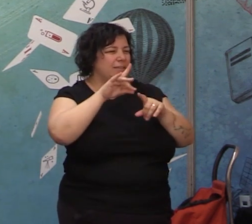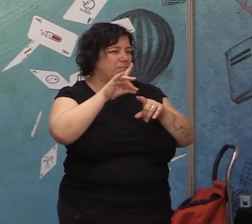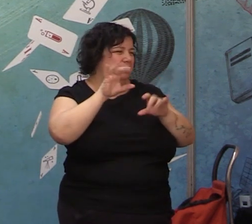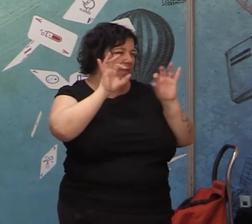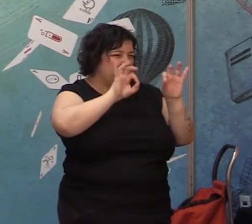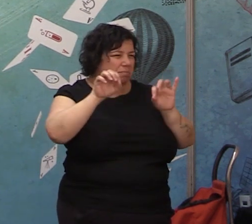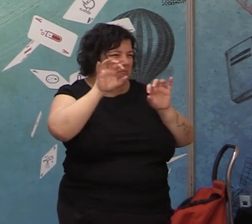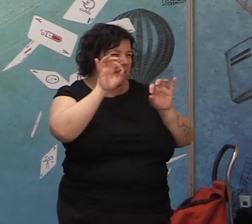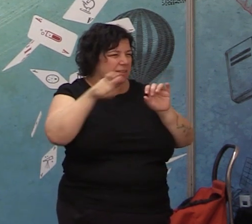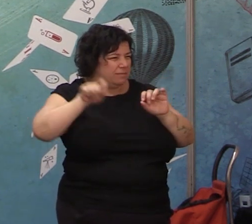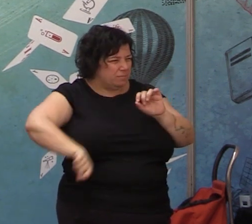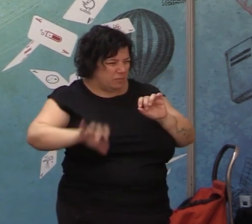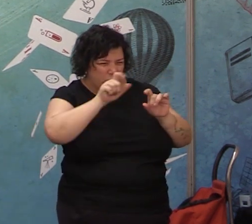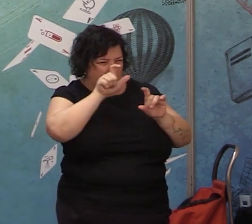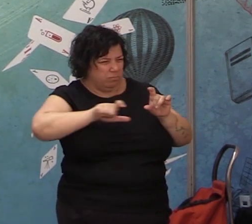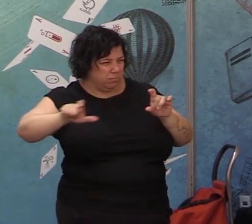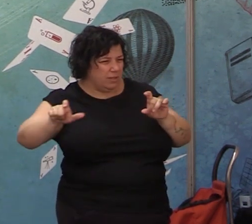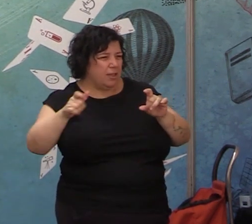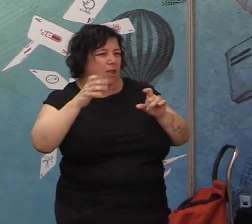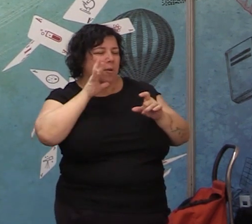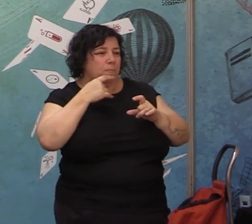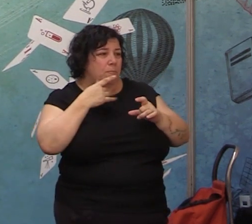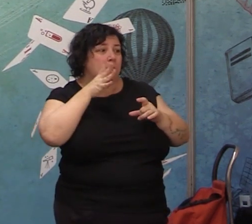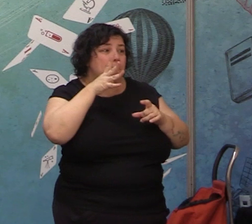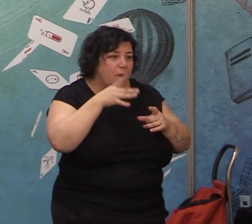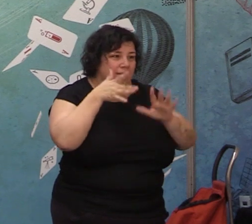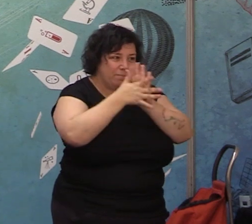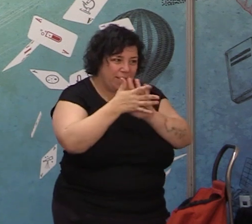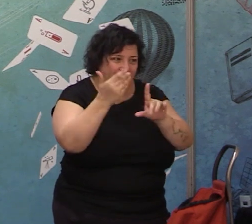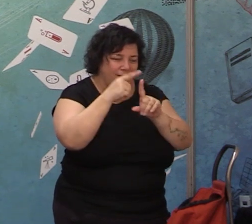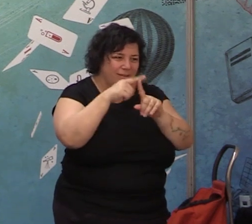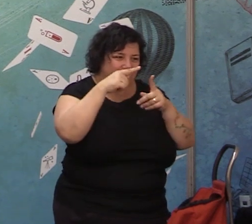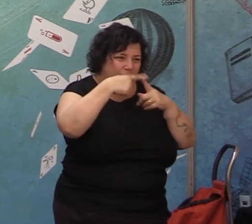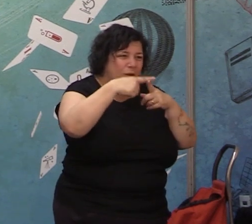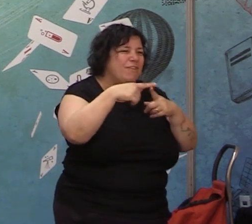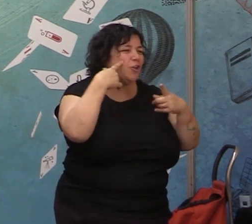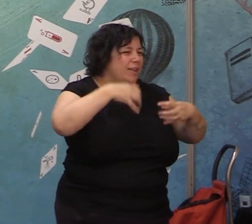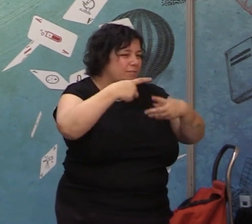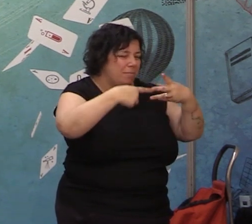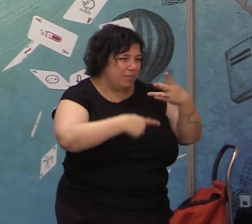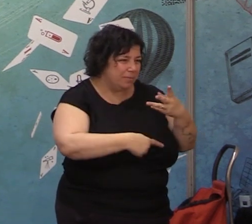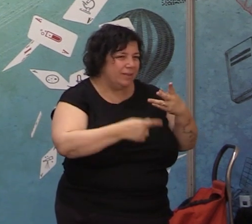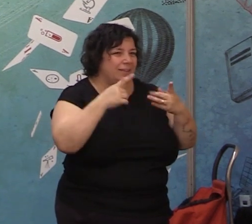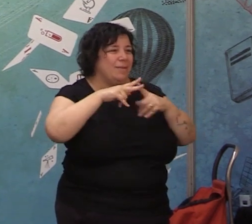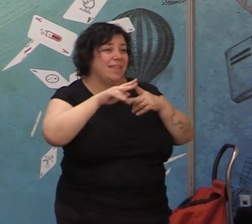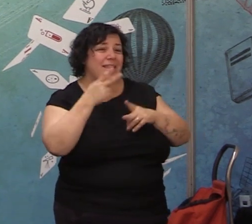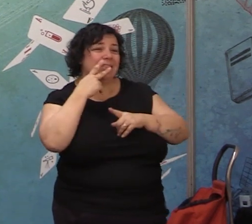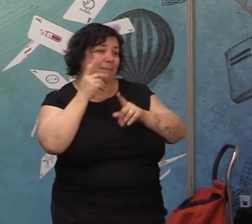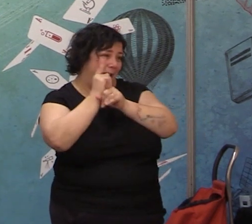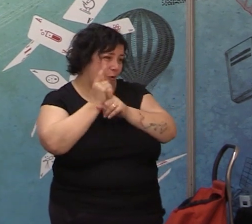especialistas sobre por qué te ha dado esto, los factores de riesgo cardiovascular, talleres